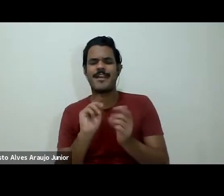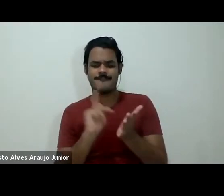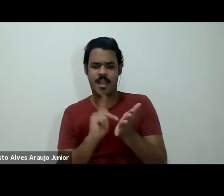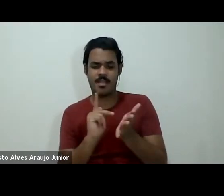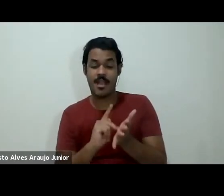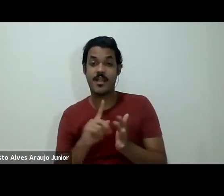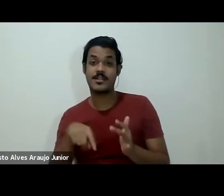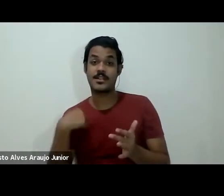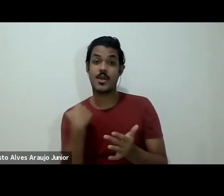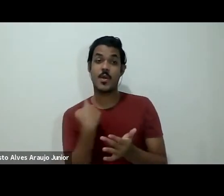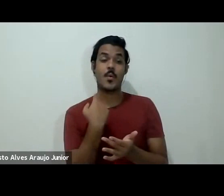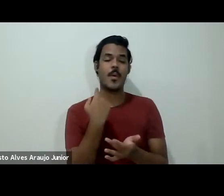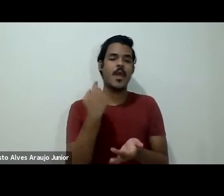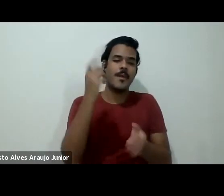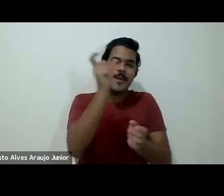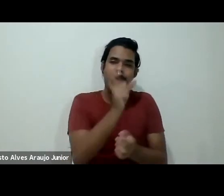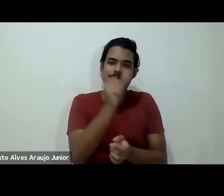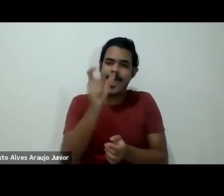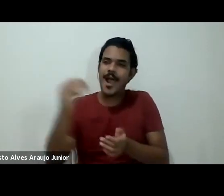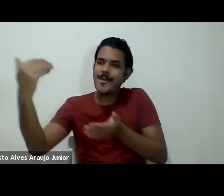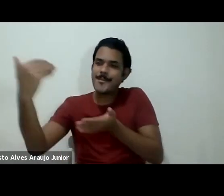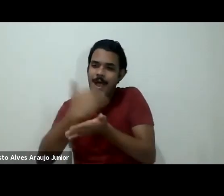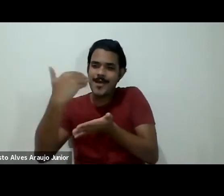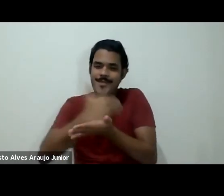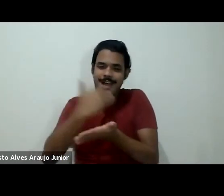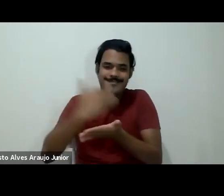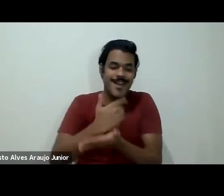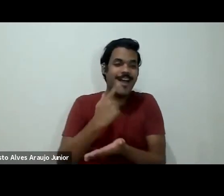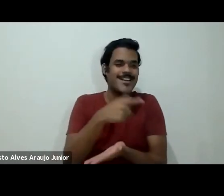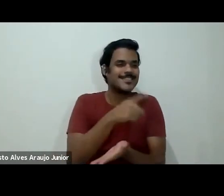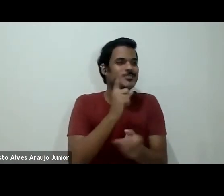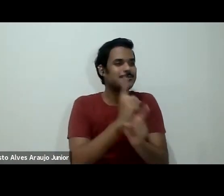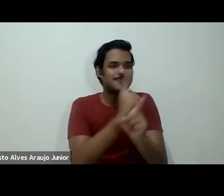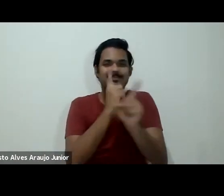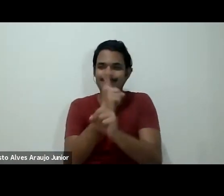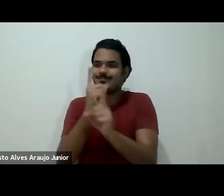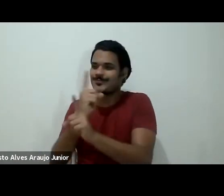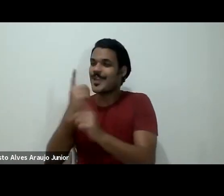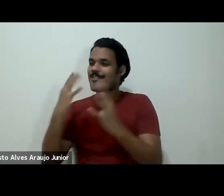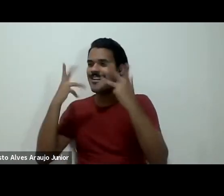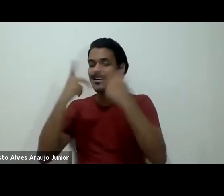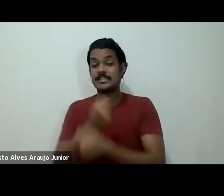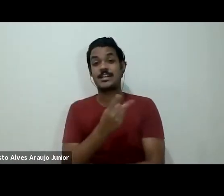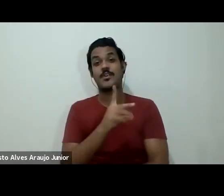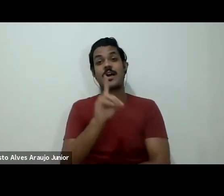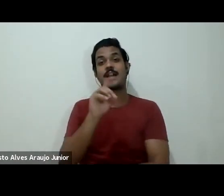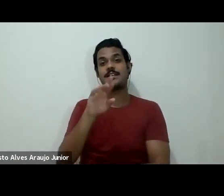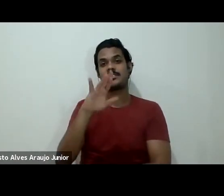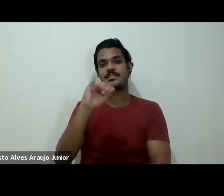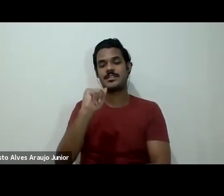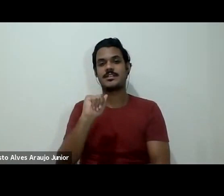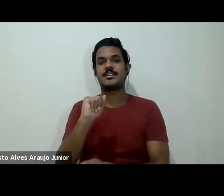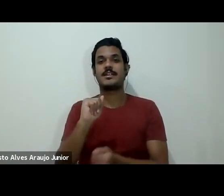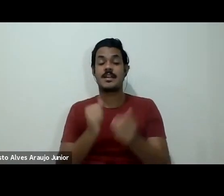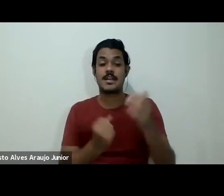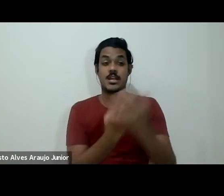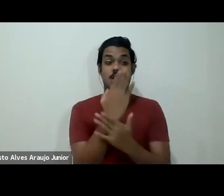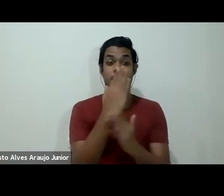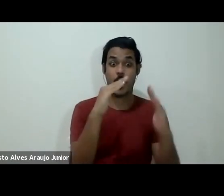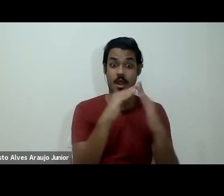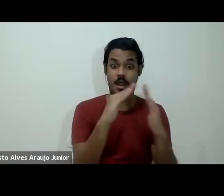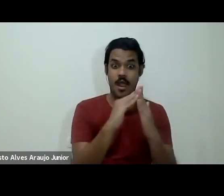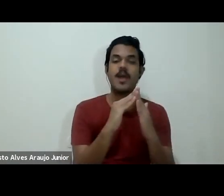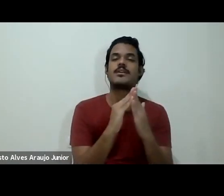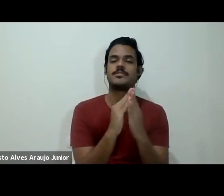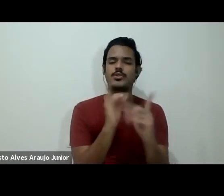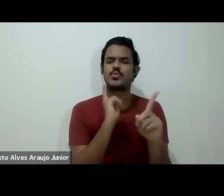sido um encontro precioso. E a Valdíria Souza é um desses grandes encontros, tanto por fundar a casa junto com